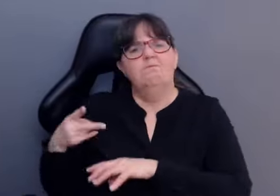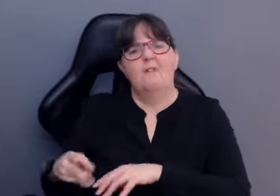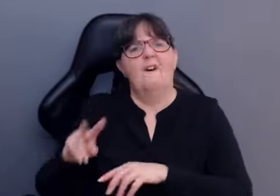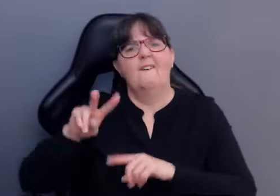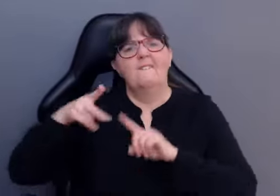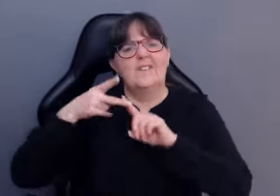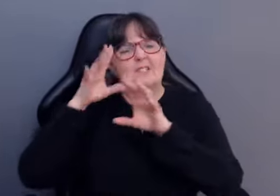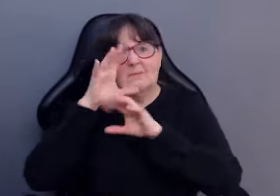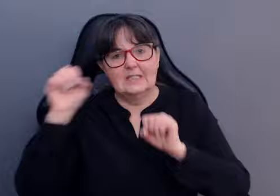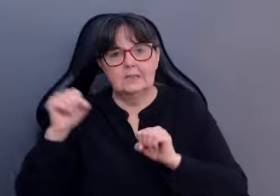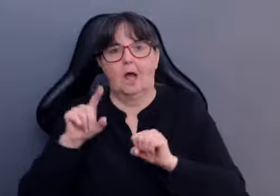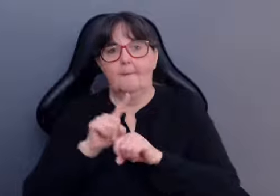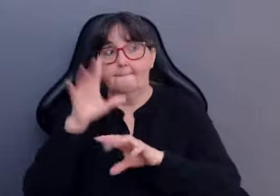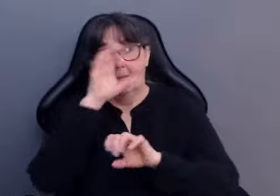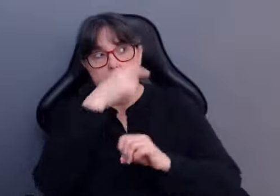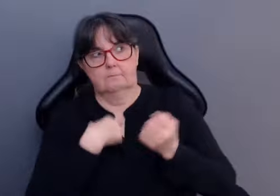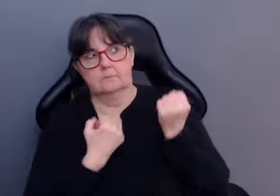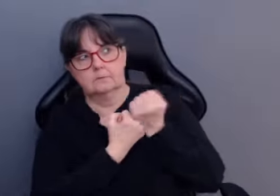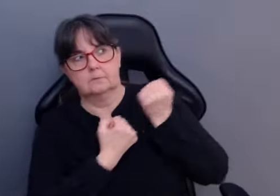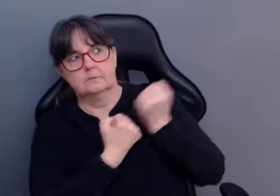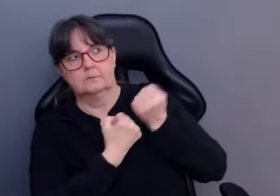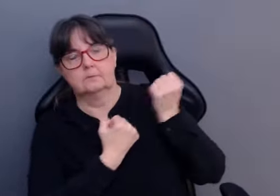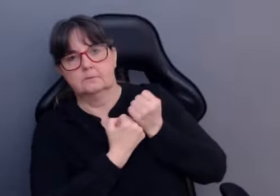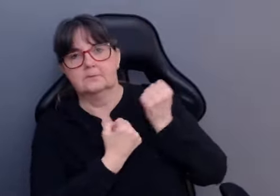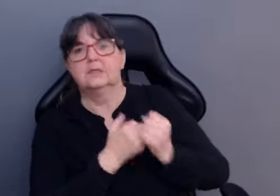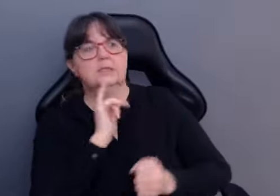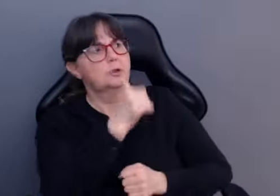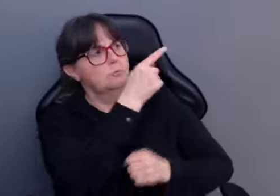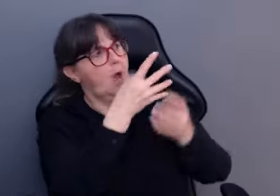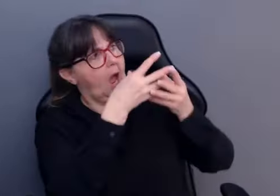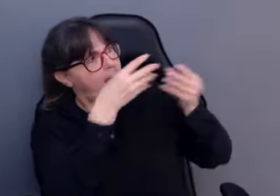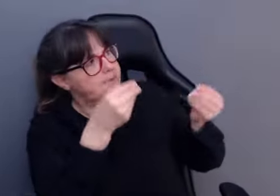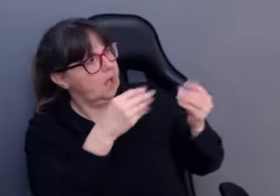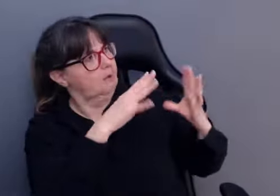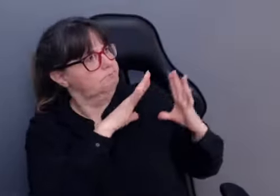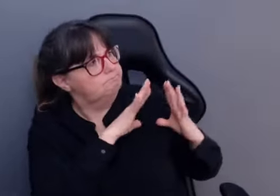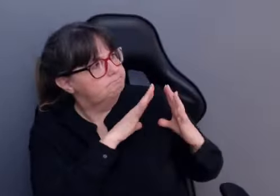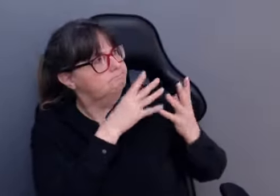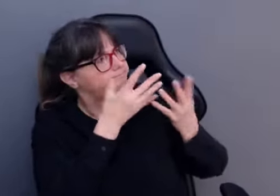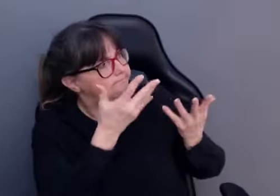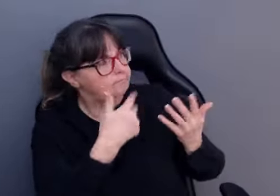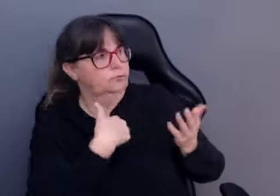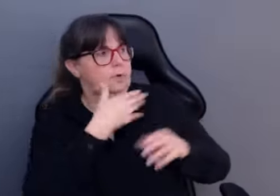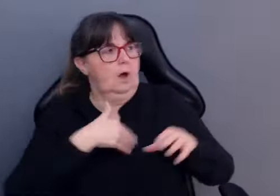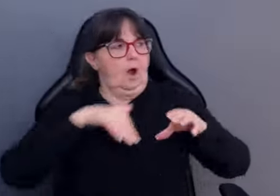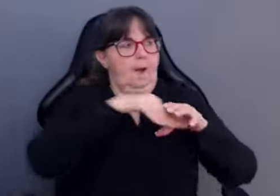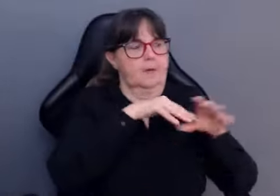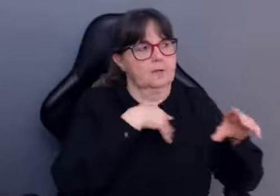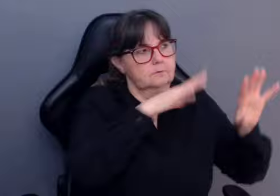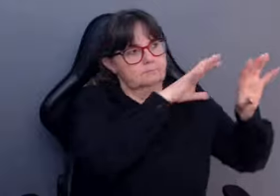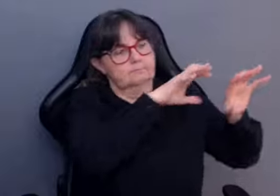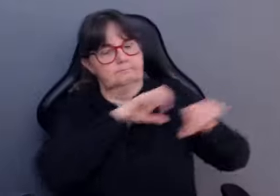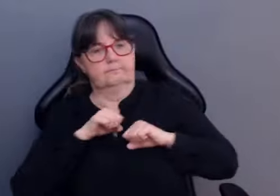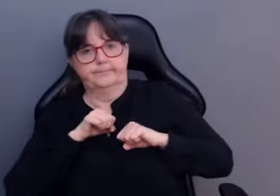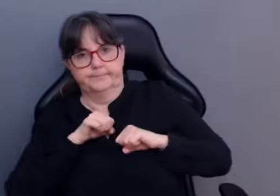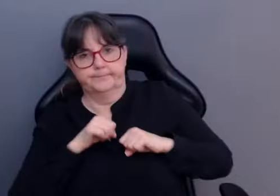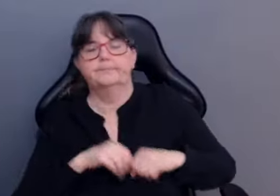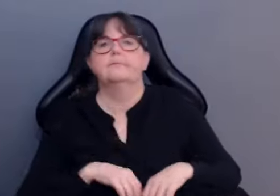et pouvoirs et le remplace en cas de vacance ou d'absence. Article